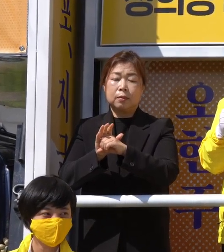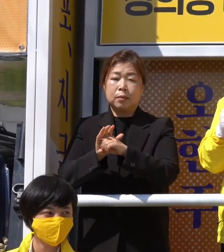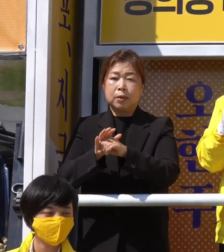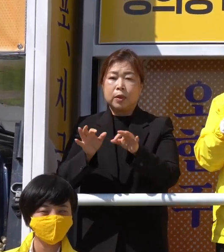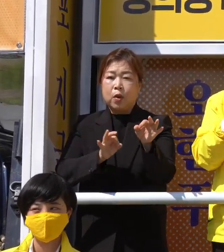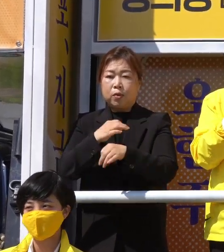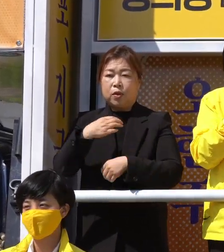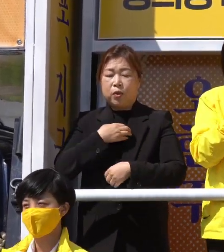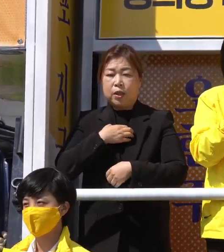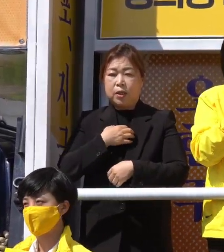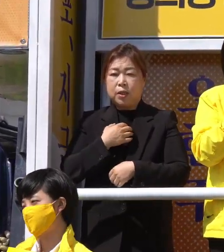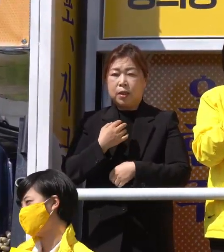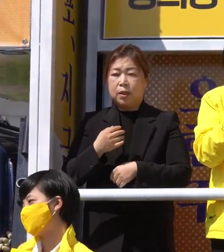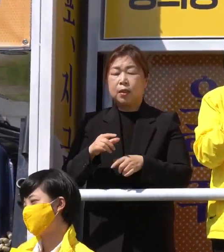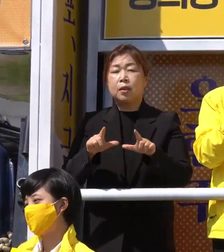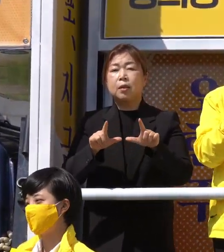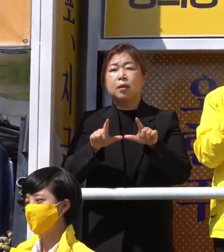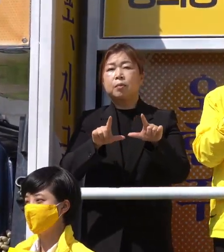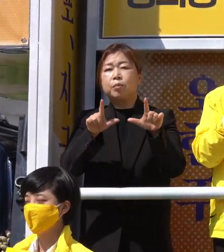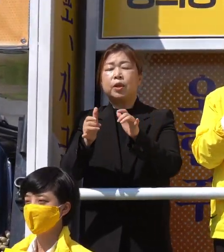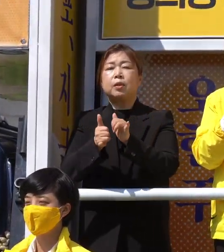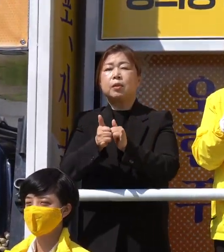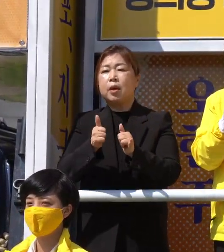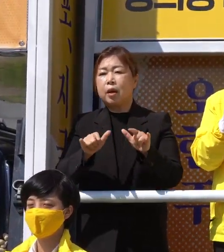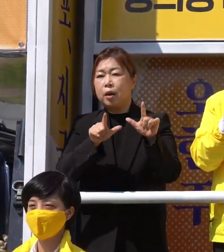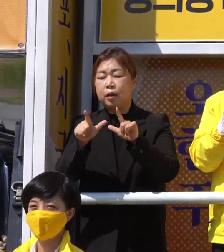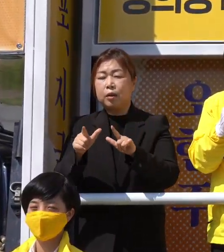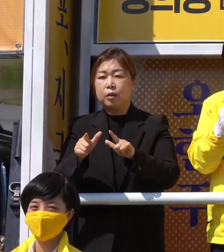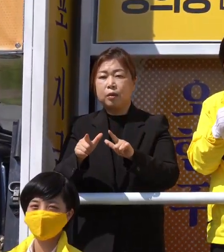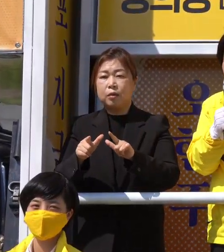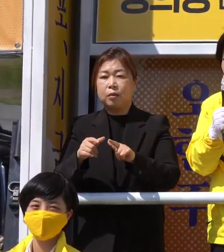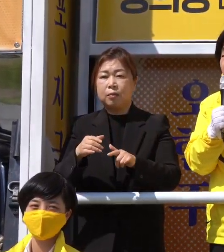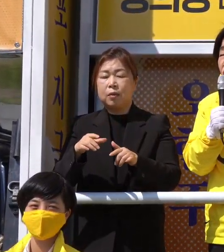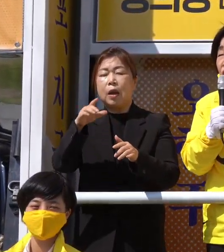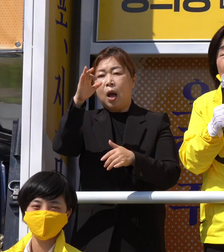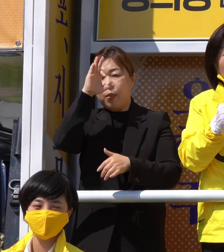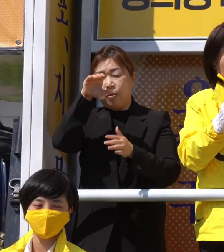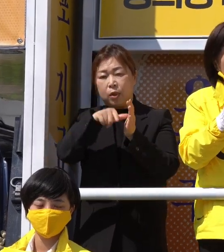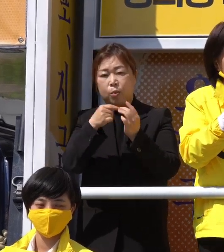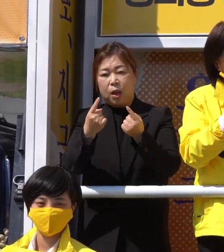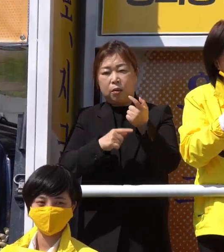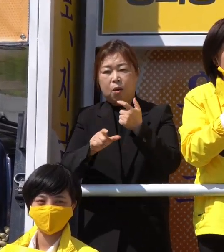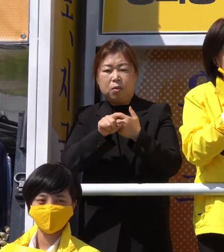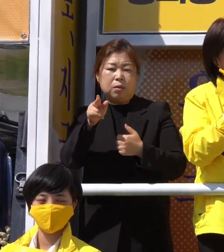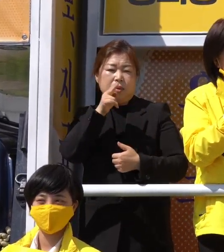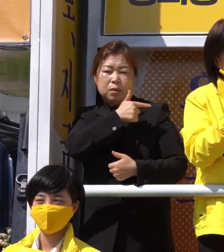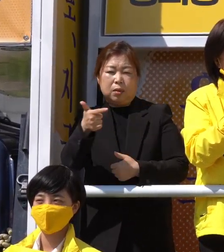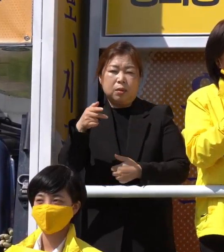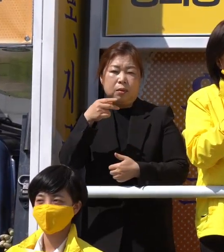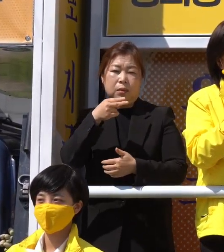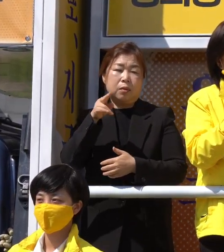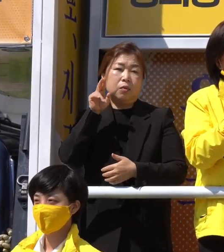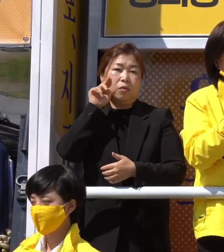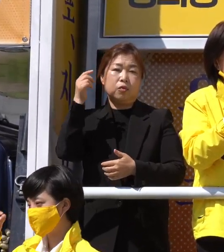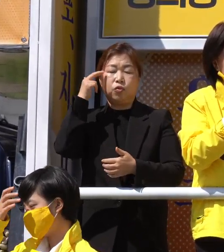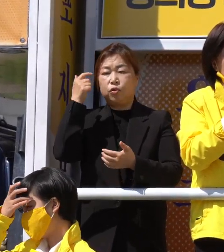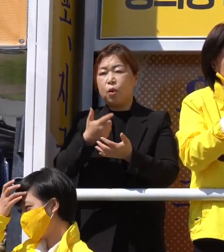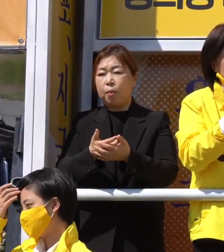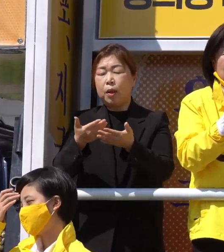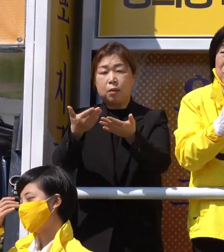경제위기 민생위기는 제2의 IMF보다 더 강한 충격으로 오게 될 것입니다.